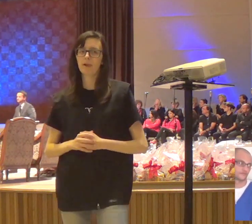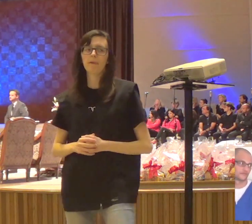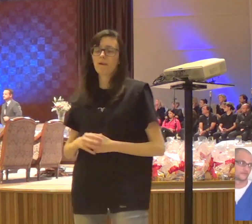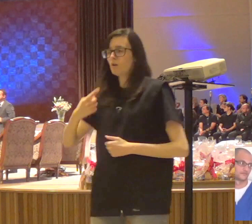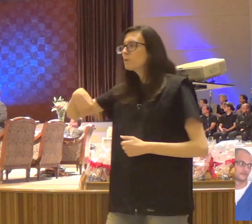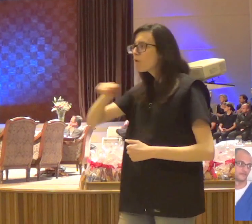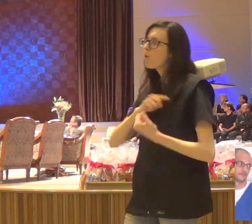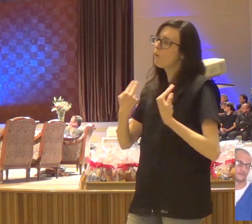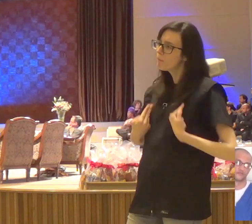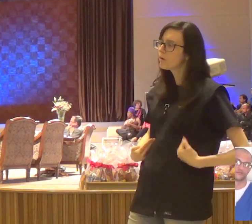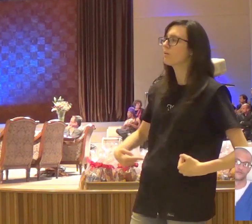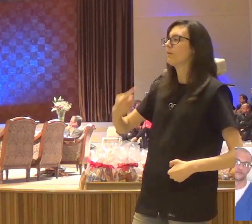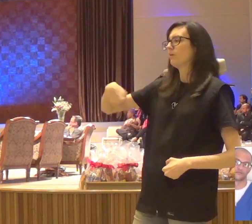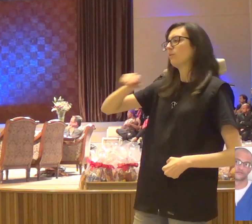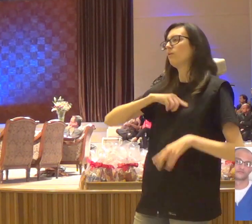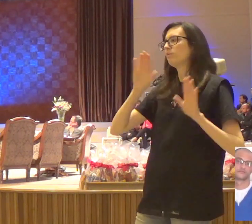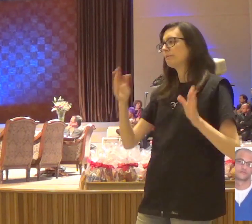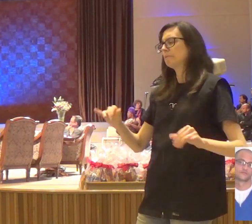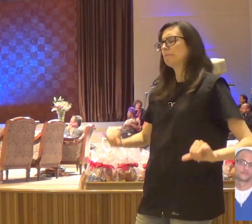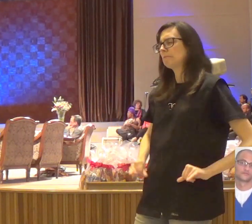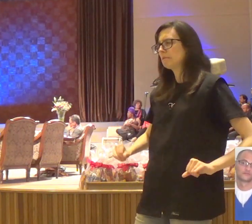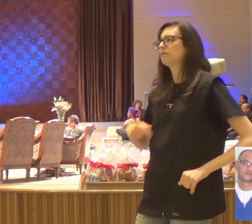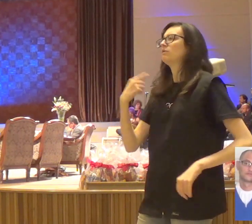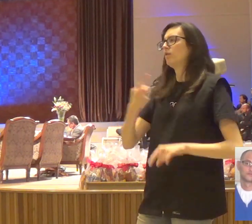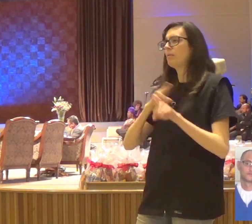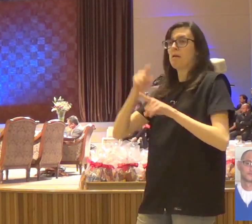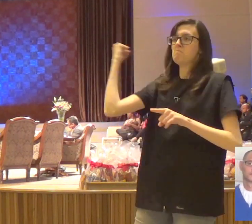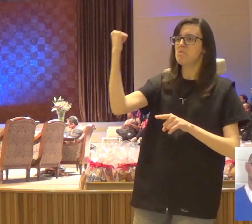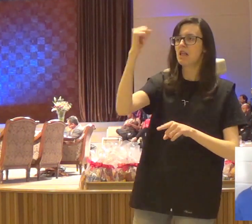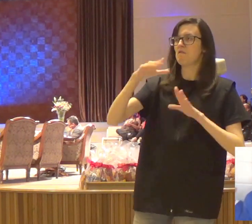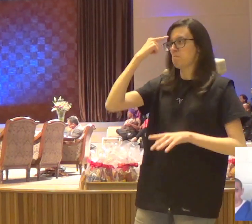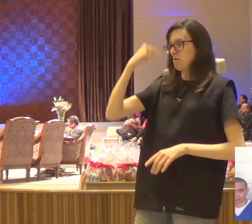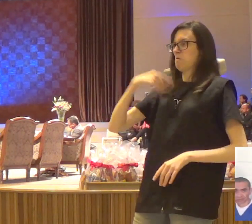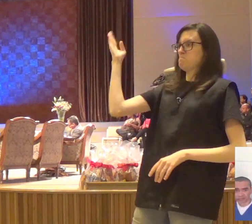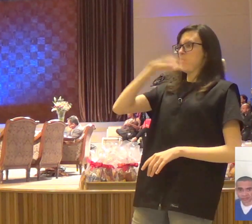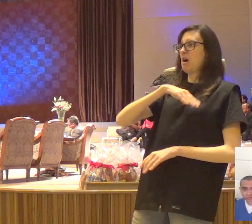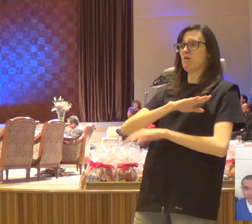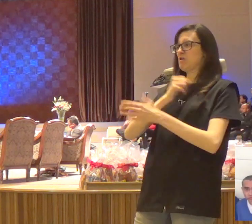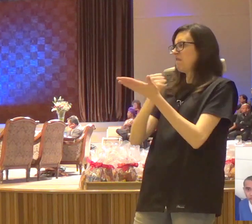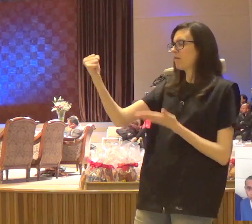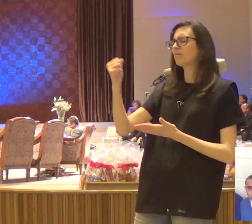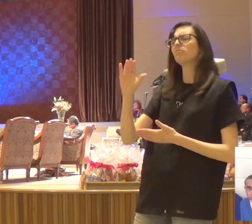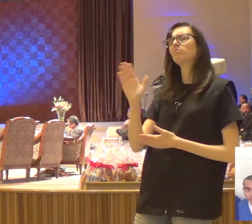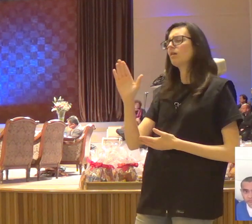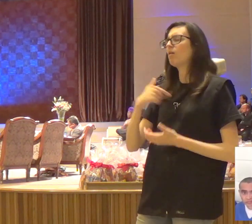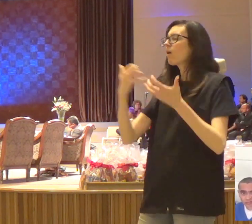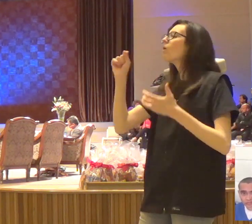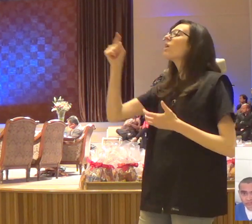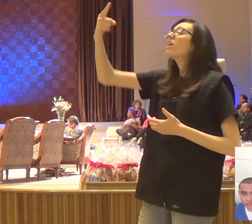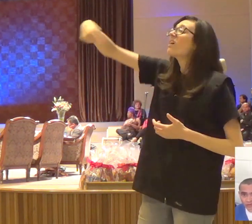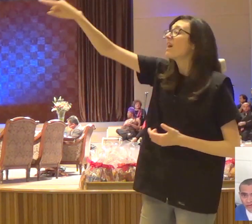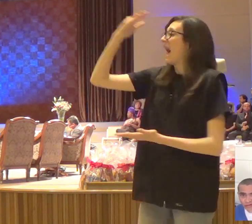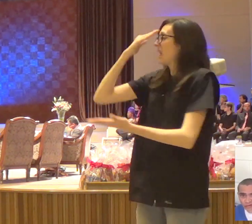humanos e também temos nossos sentimentos. Não somos animais, como todos pensam, muitos. Eu quero que eles acreditem que